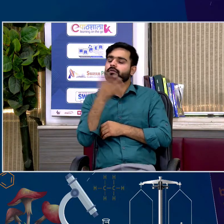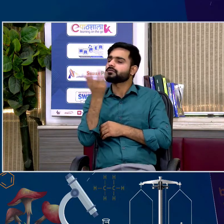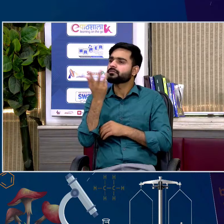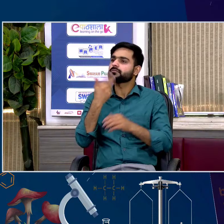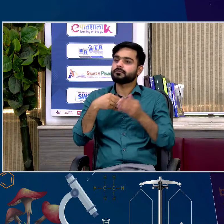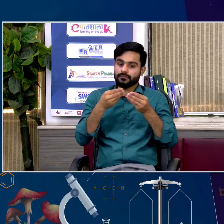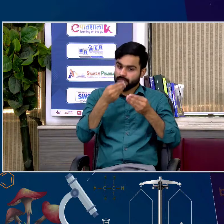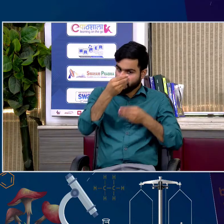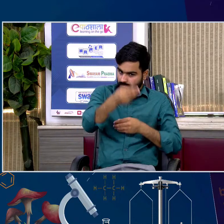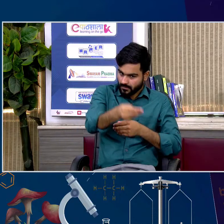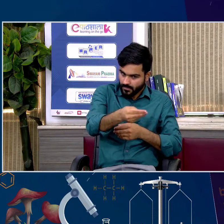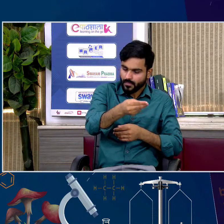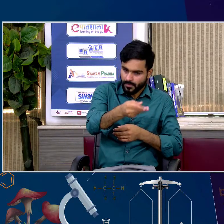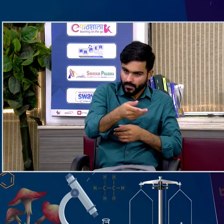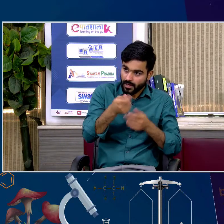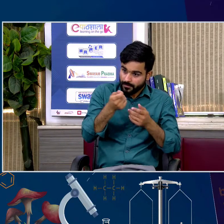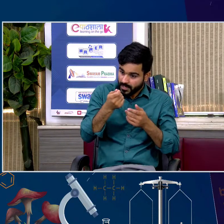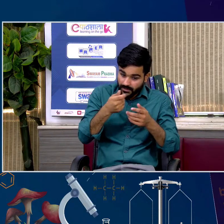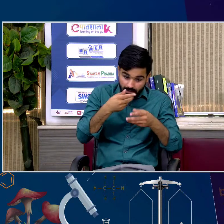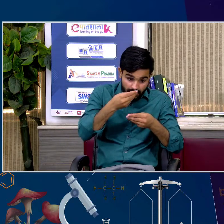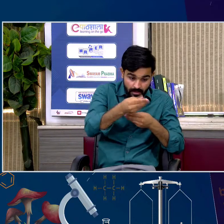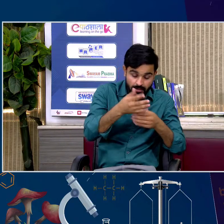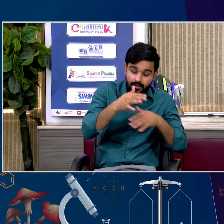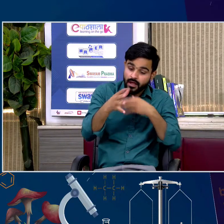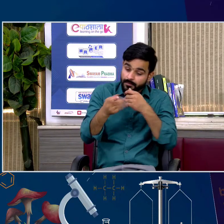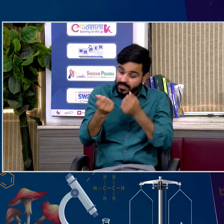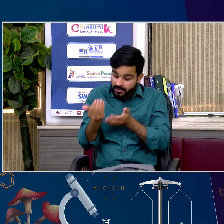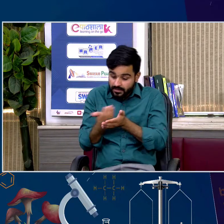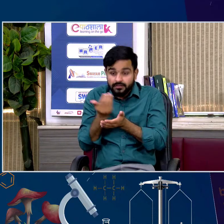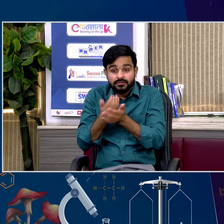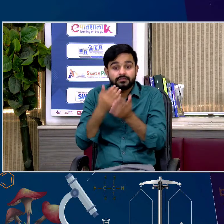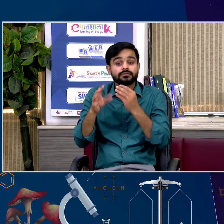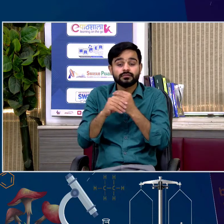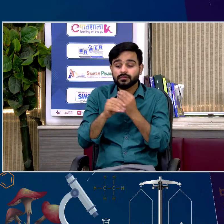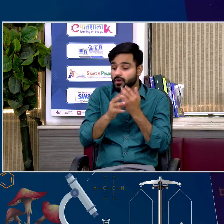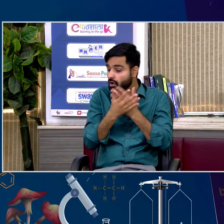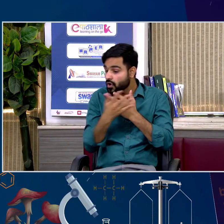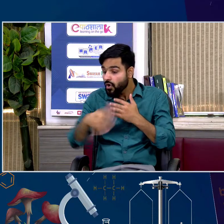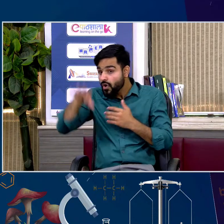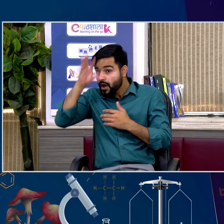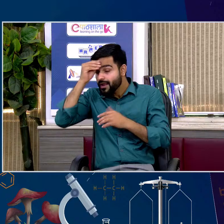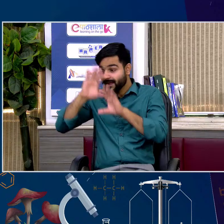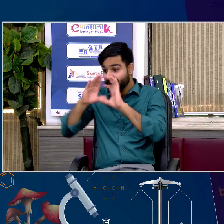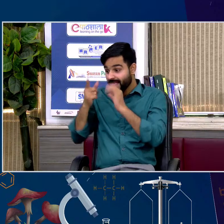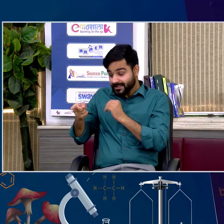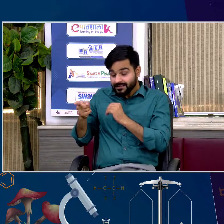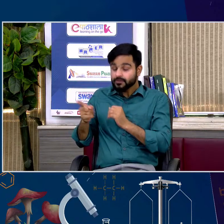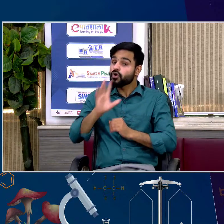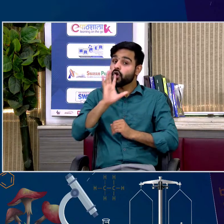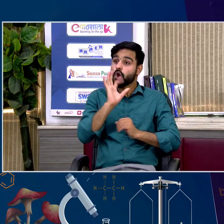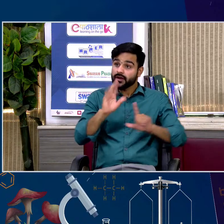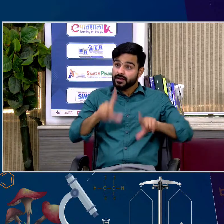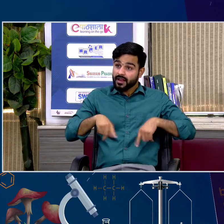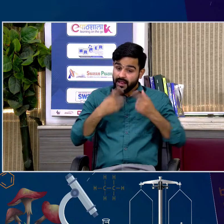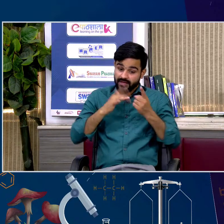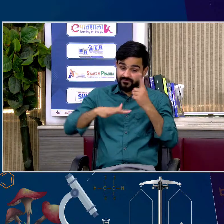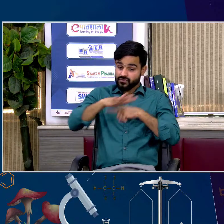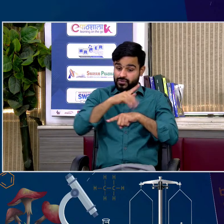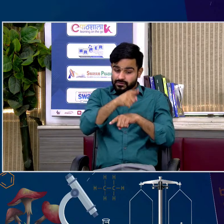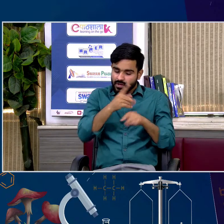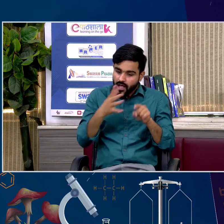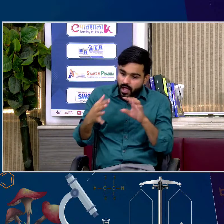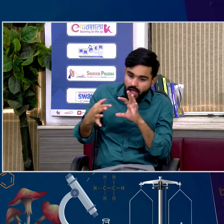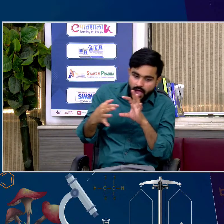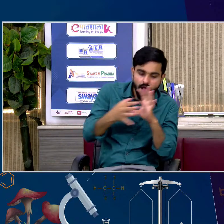देना होता है, इस तरह से पैसे को जोड़ना होता है. सो वो जो सारी लर्निंग मैंने क्लासरूम में की थी, रियल लाइफ सिचुएशन में वो कैसे